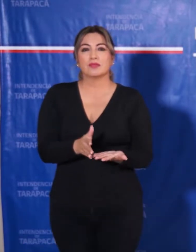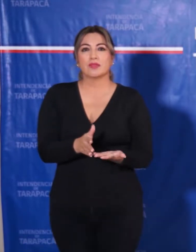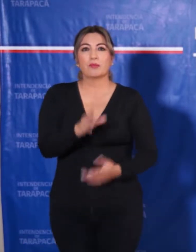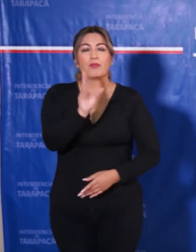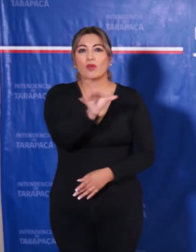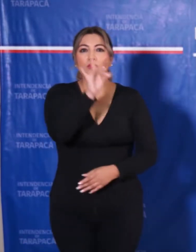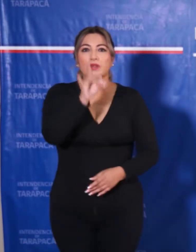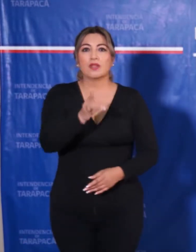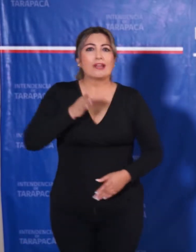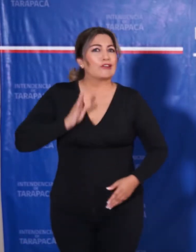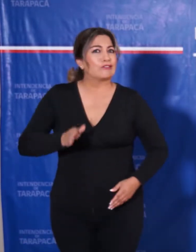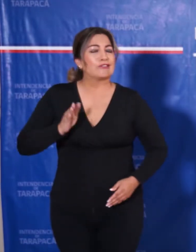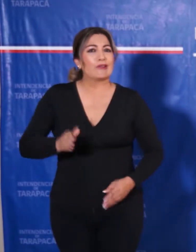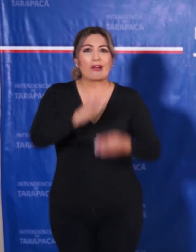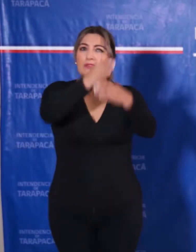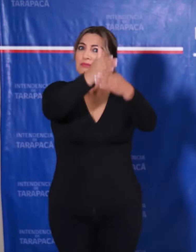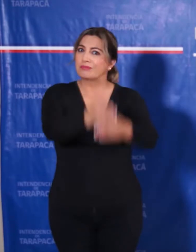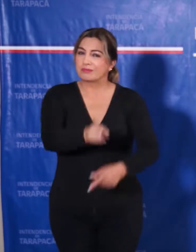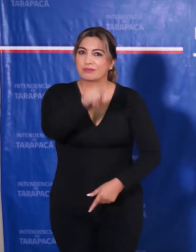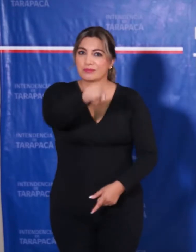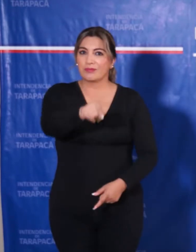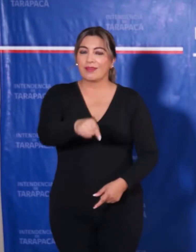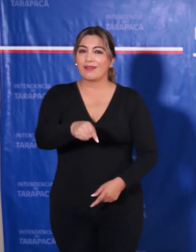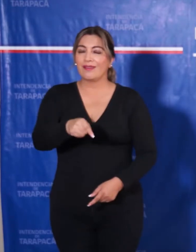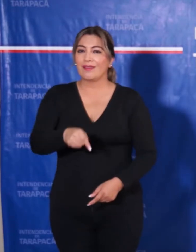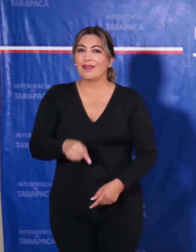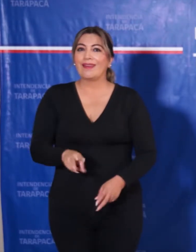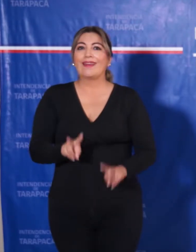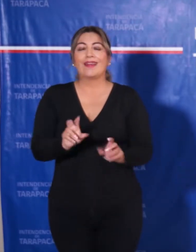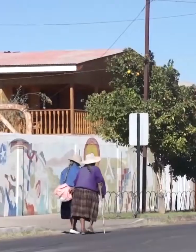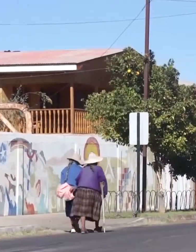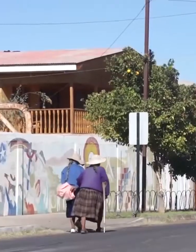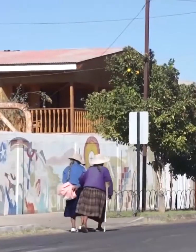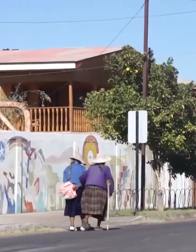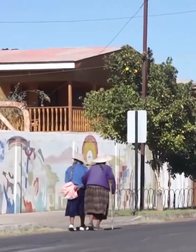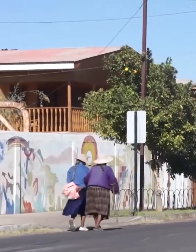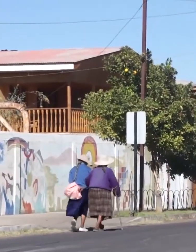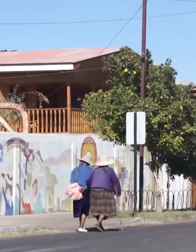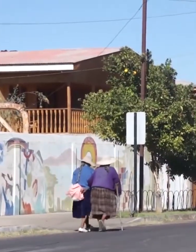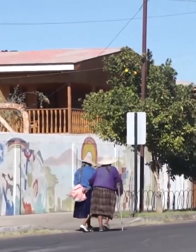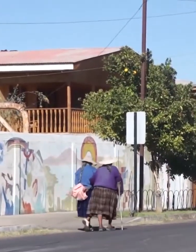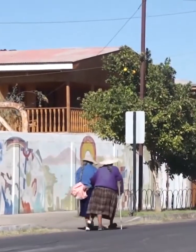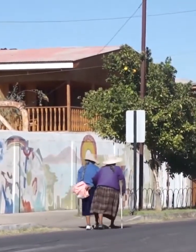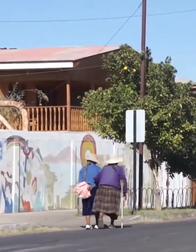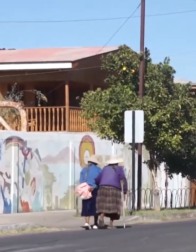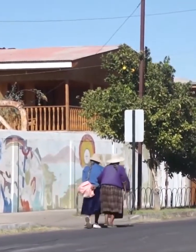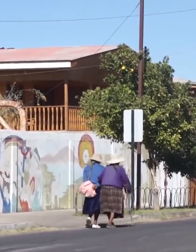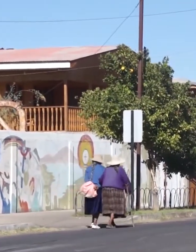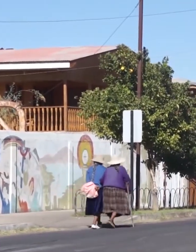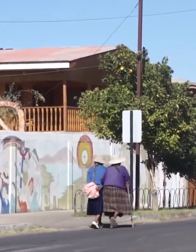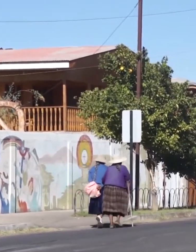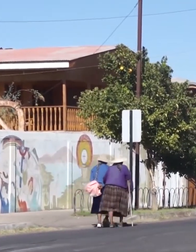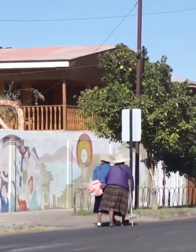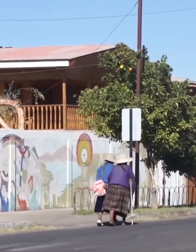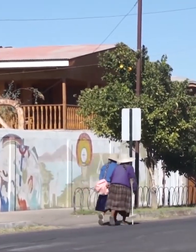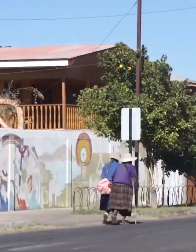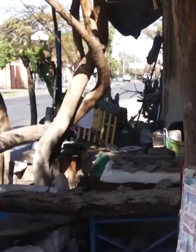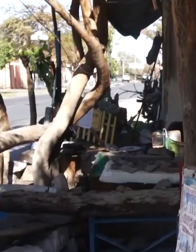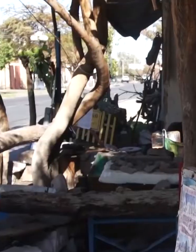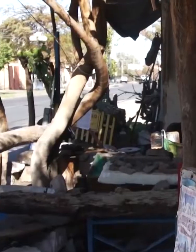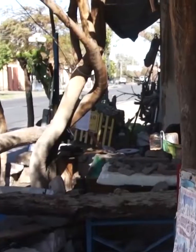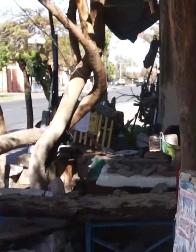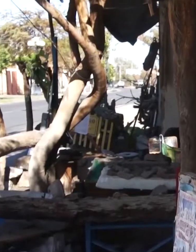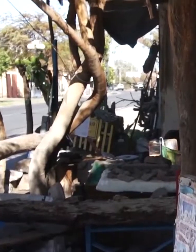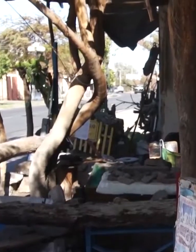esto permanece en el tiempo, es que la estrategia de la autoridad sanitaria en conjunto con las 12 medidas que hemos establecido